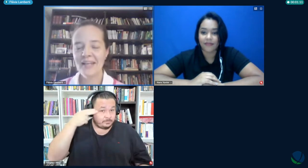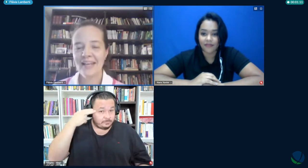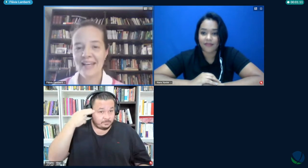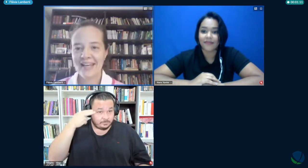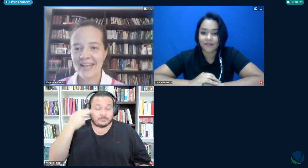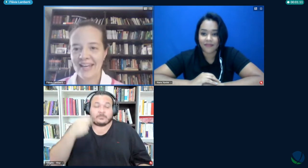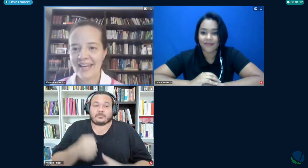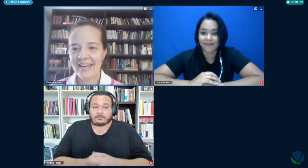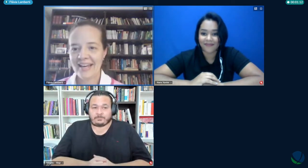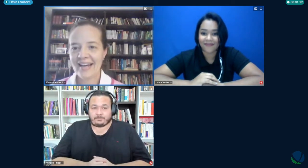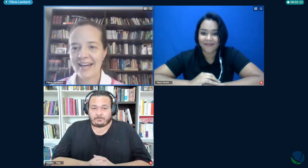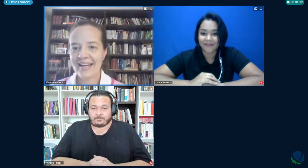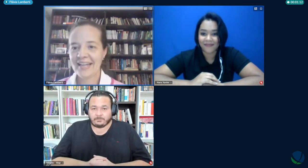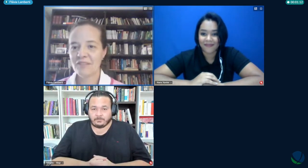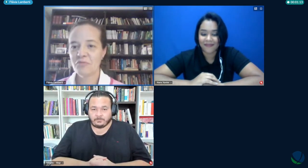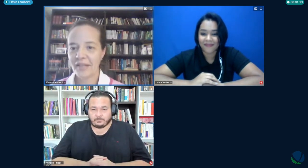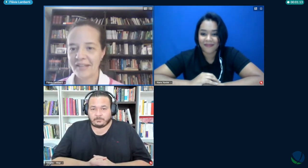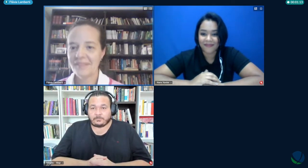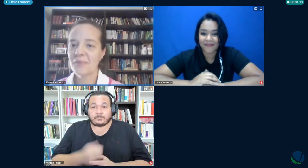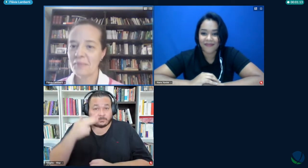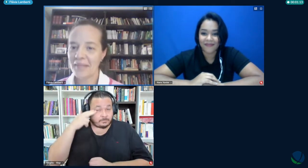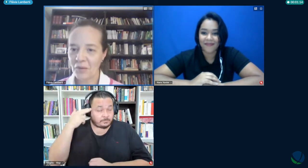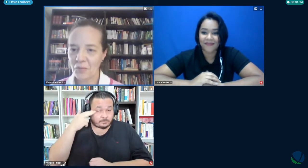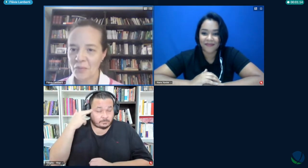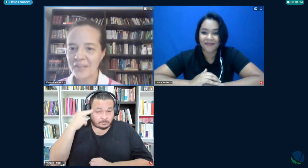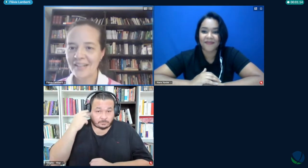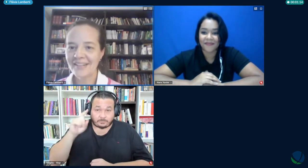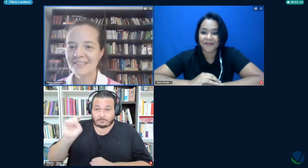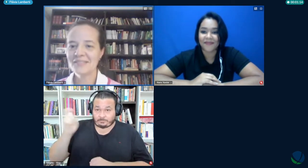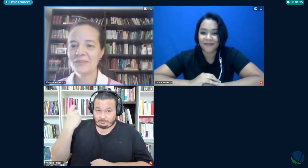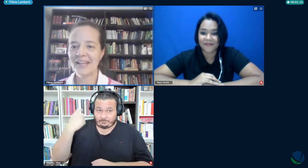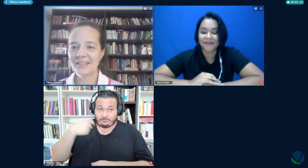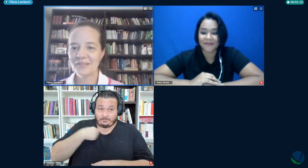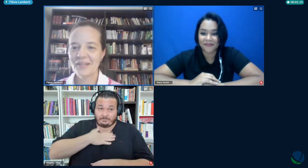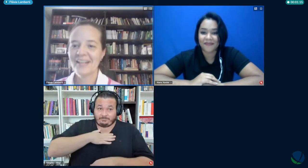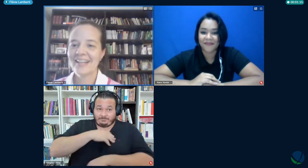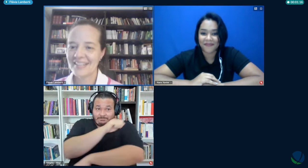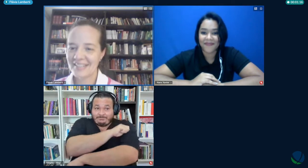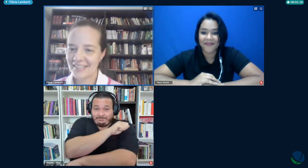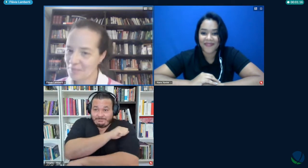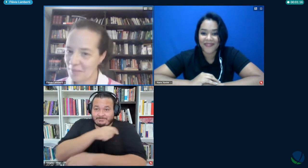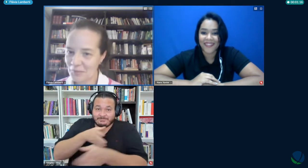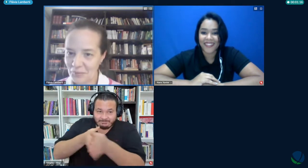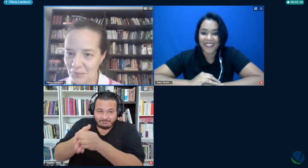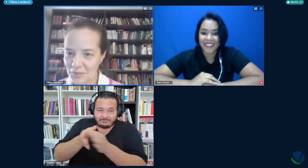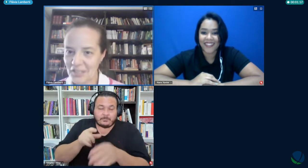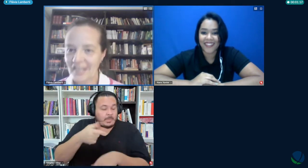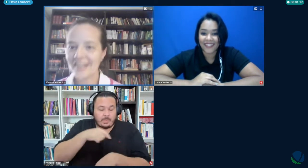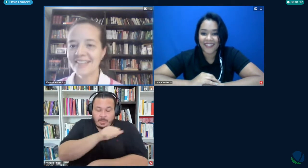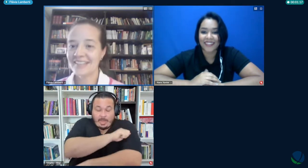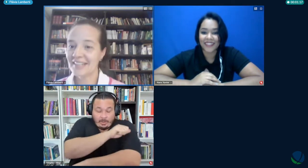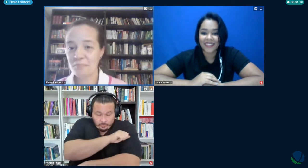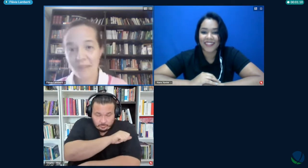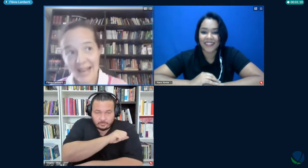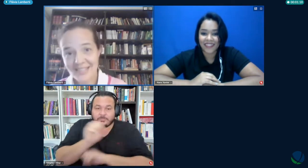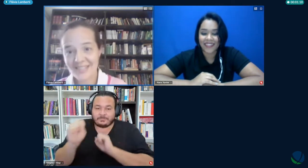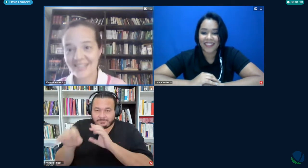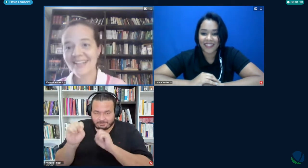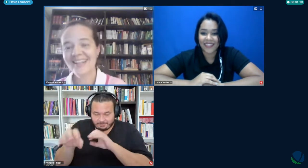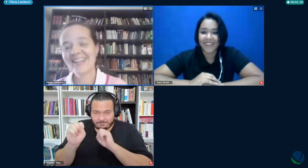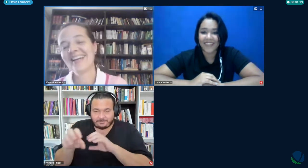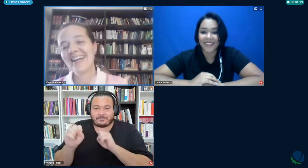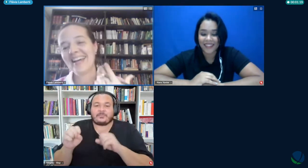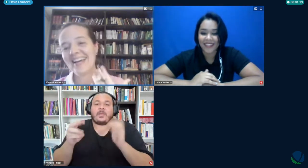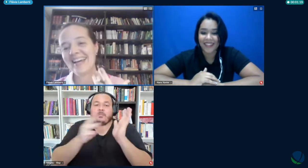é? A Nara foi minha aluna, não é? De metodologia, de